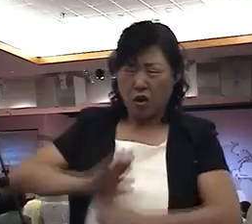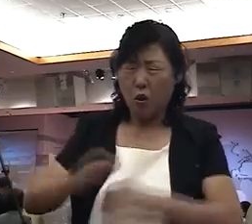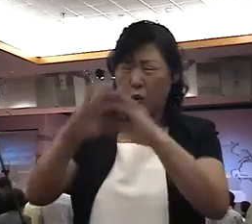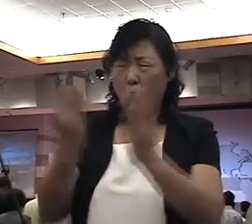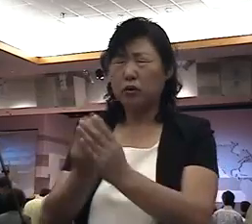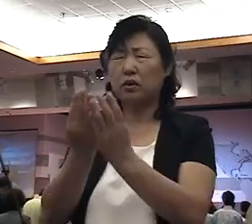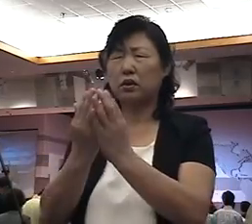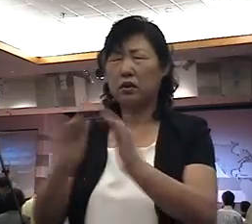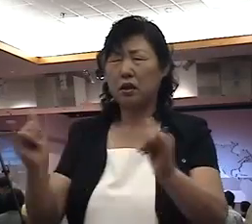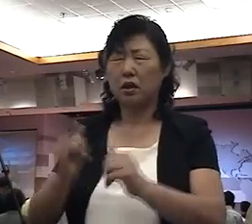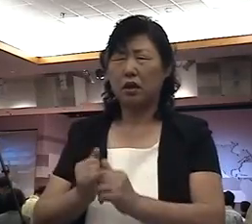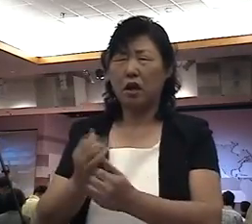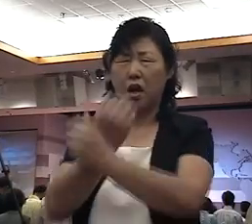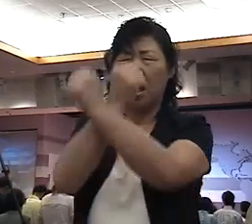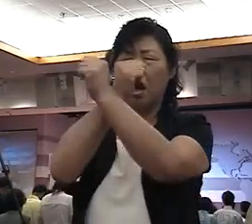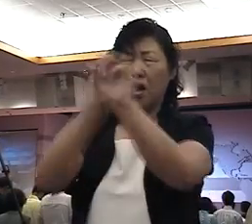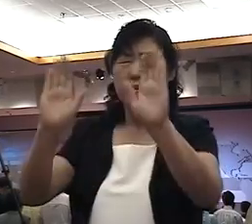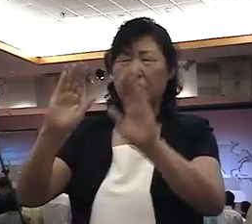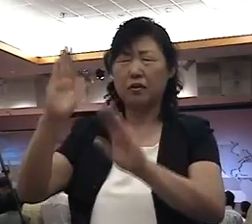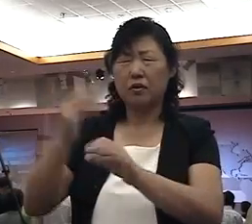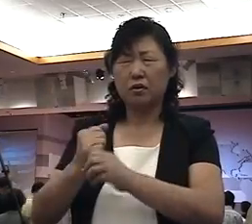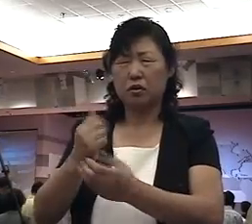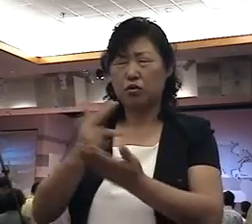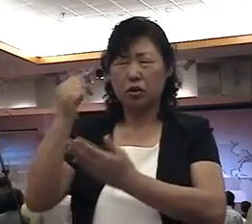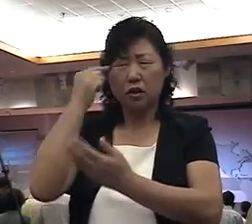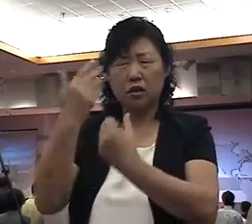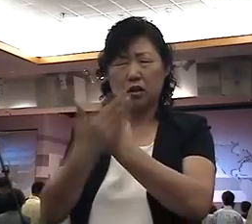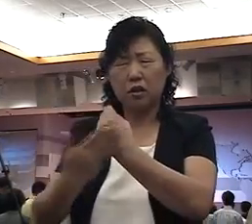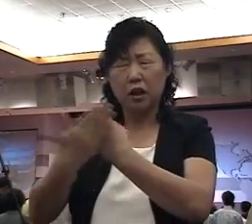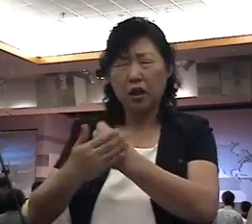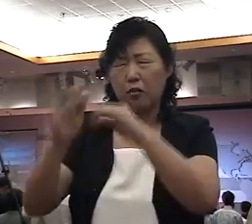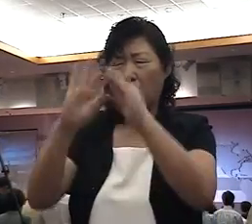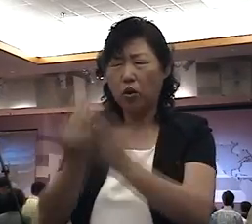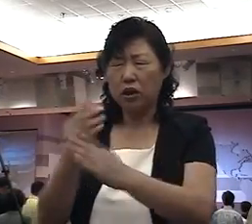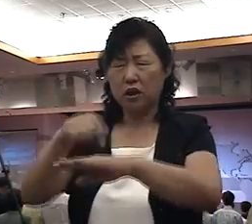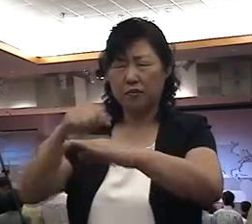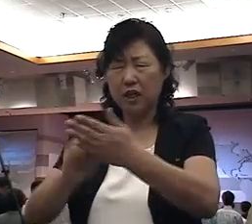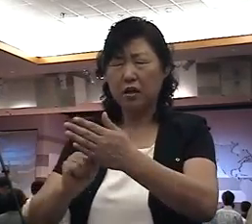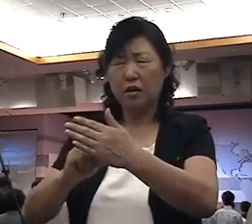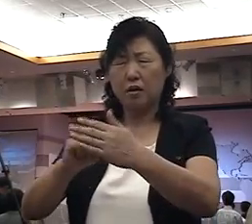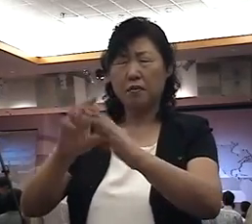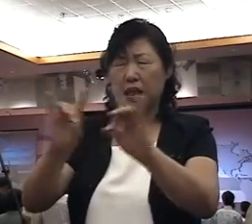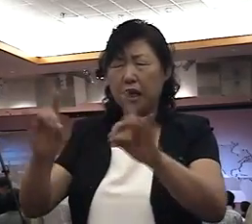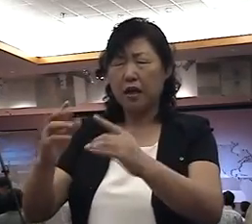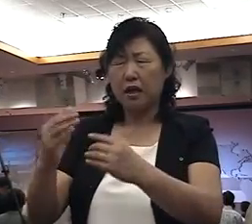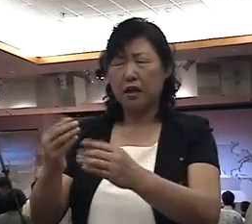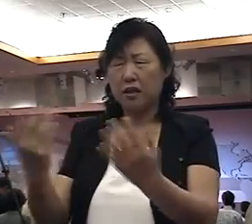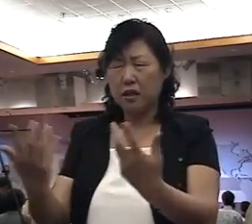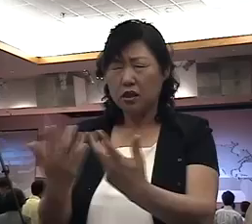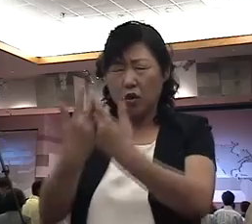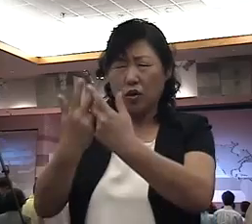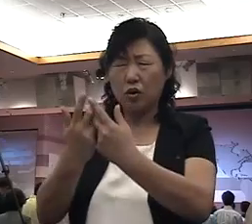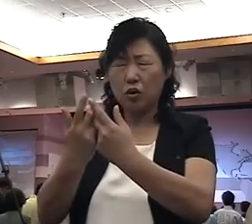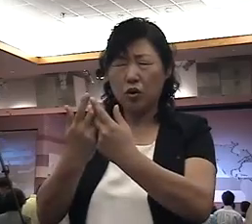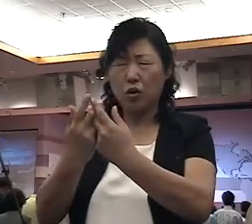자들에게 해방되어 참으로 주의 은혜가 모든 심령들마다 채워지며 쉐키나의 영광으로 가득 찬